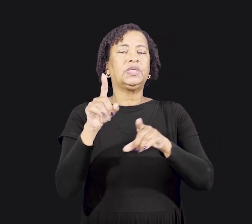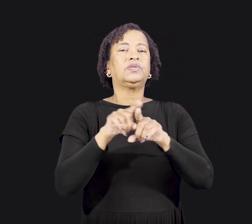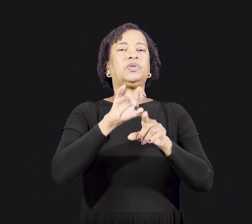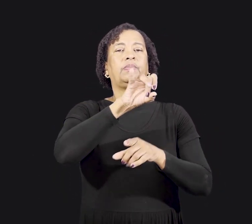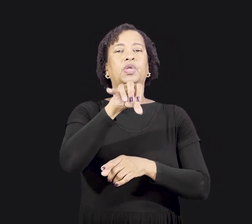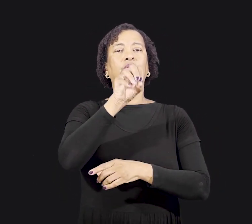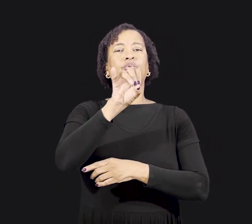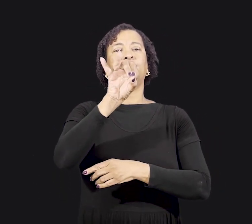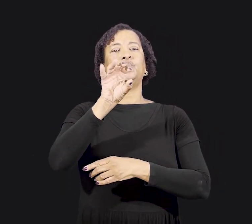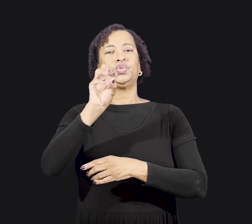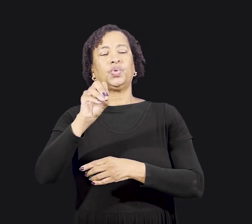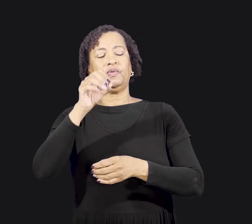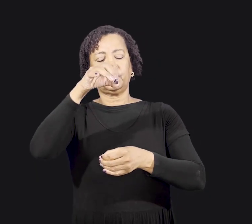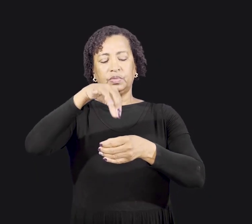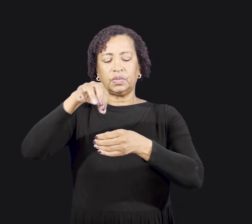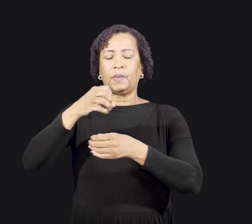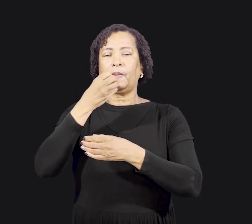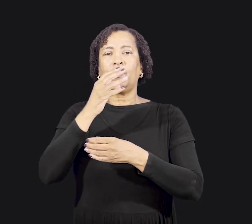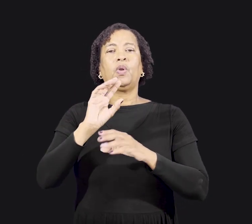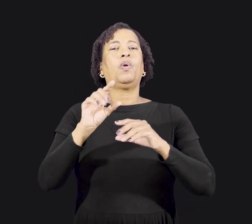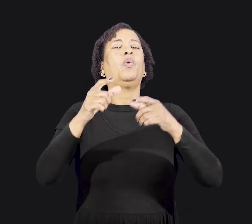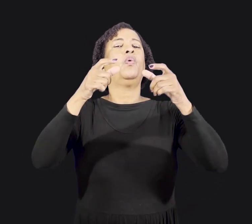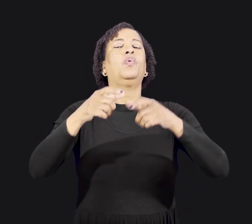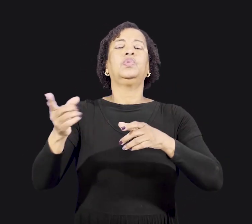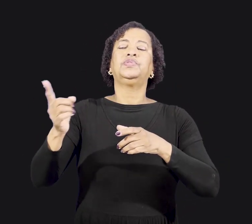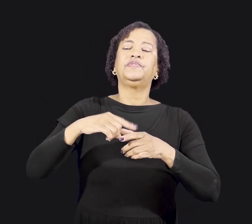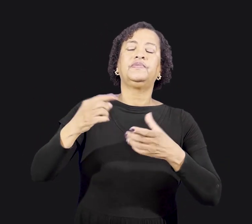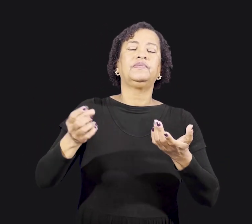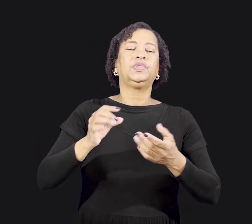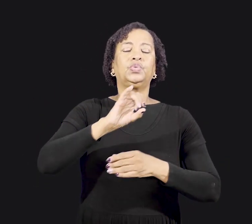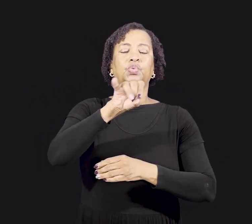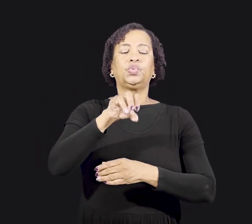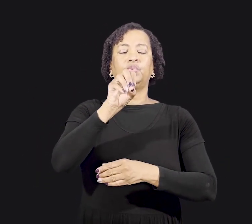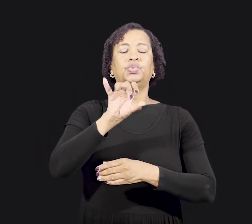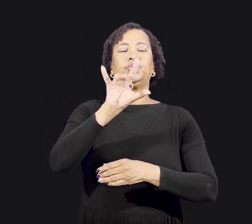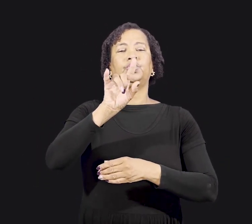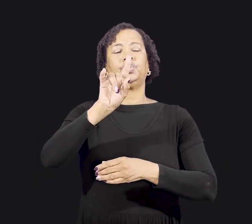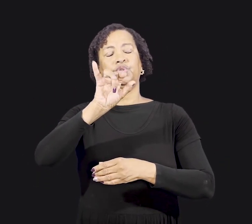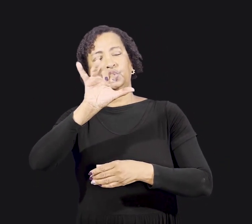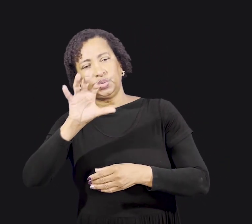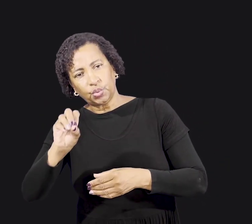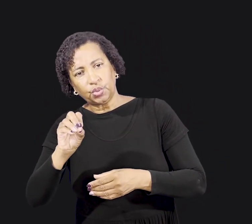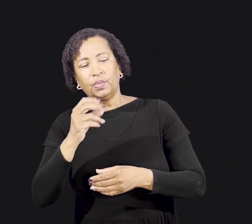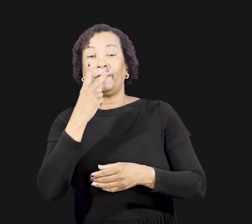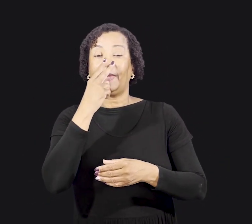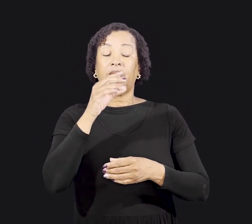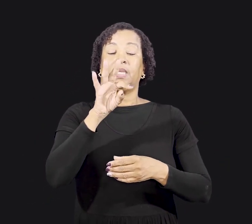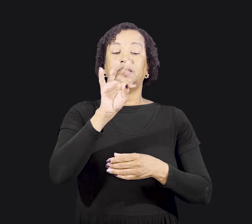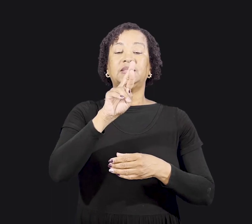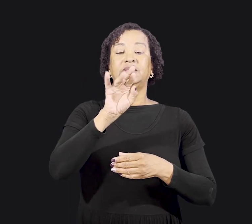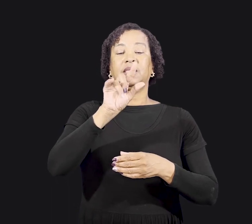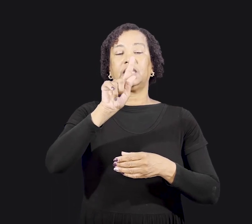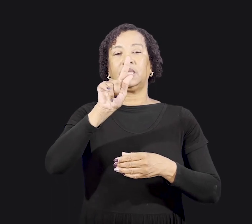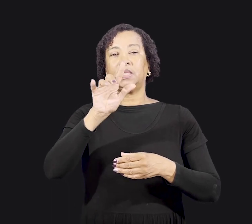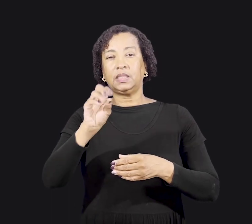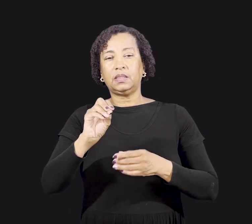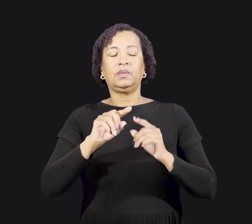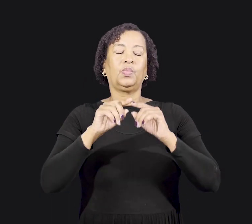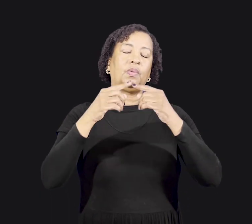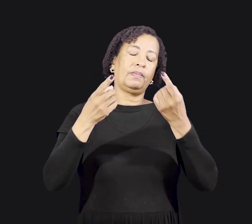é: você plantou boas sementes no campo? De onde veio o joio? O joio se parece trigo, não é mesmo? Mas é